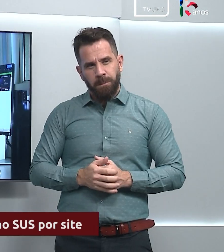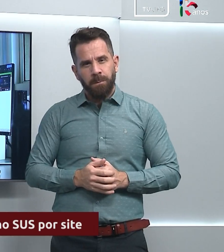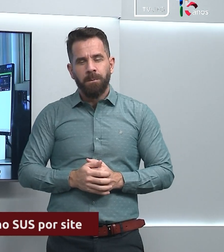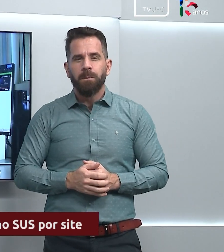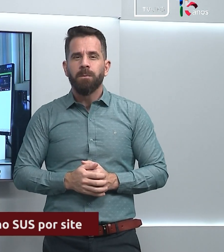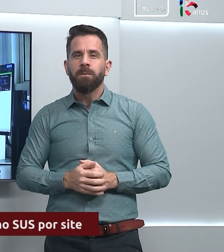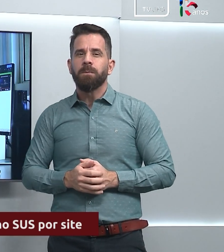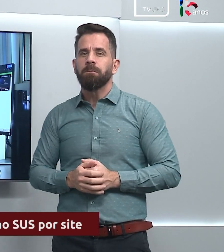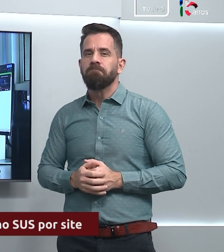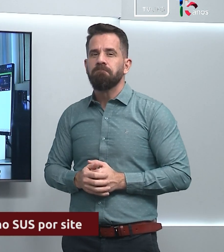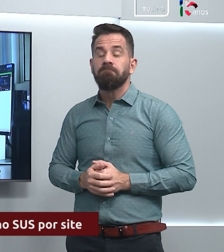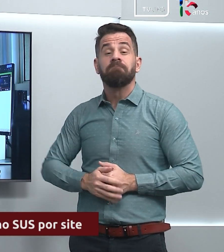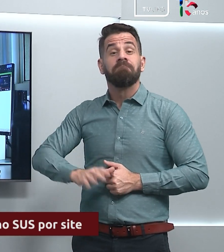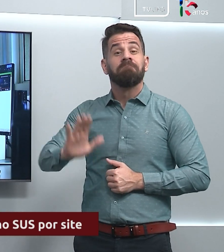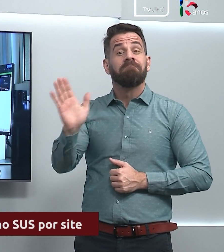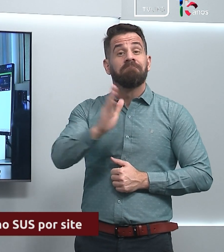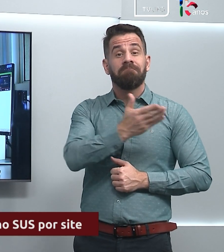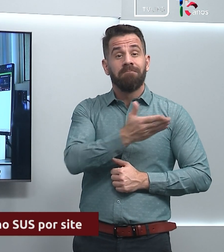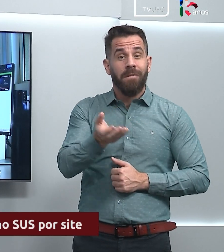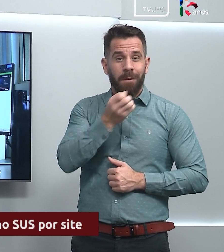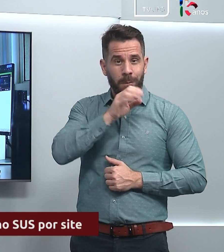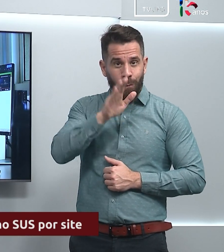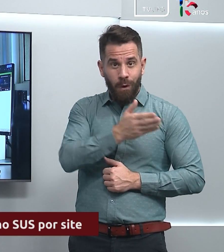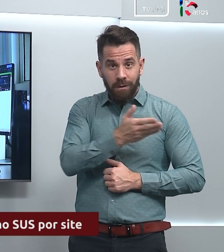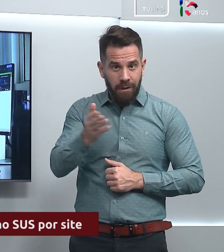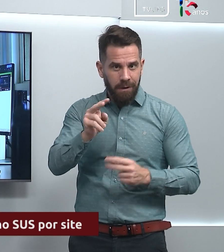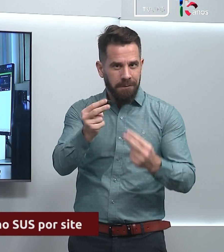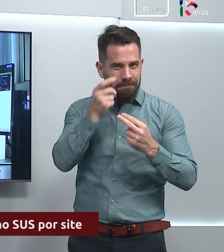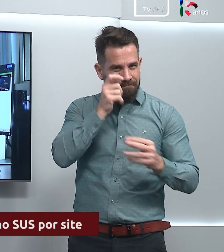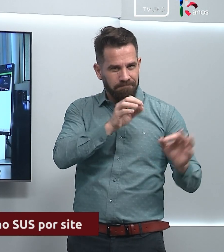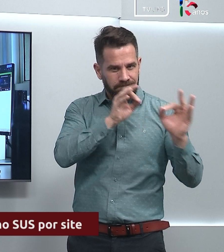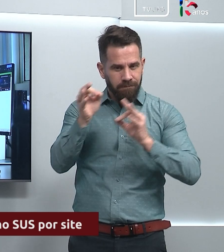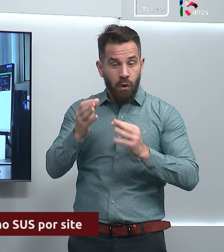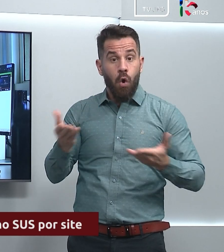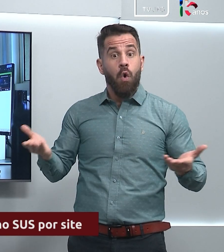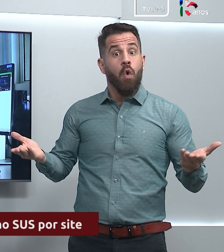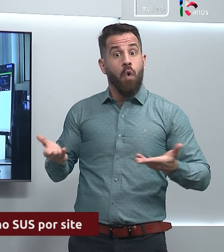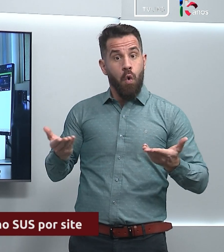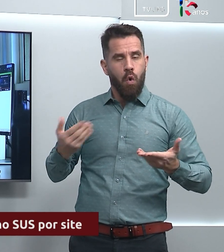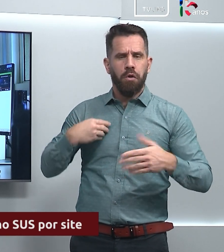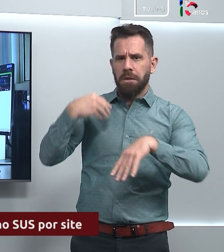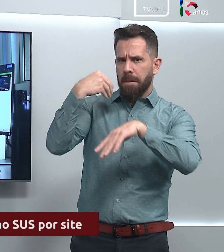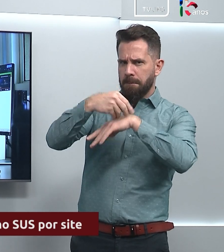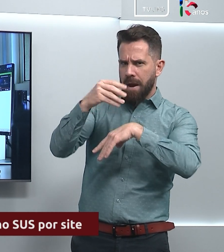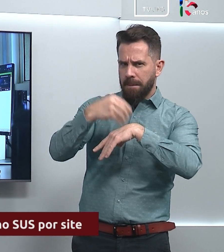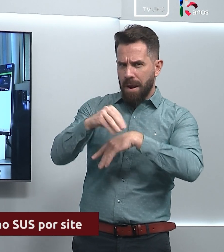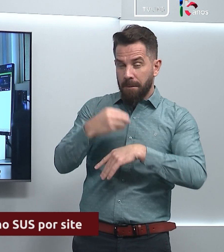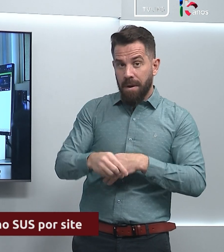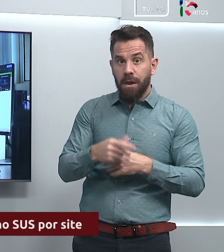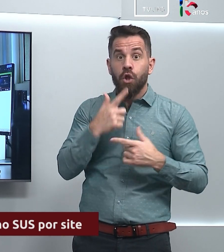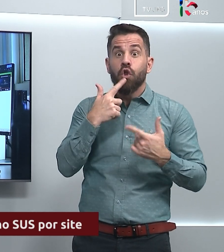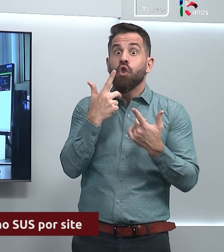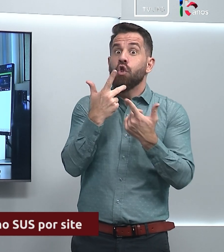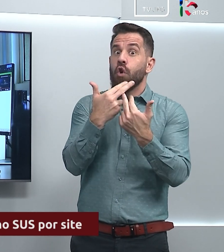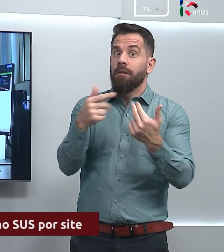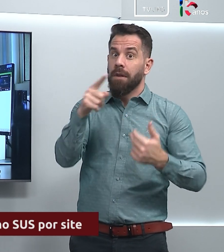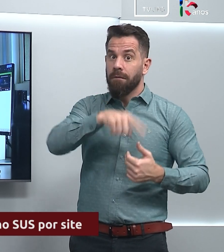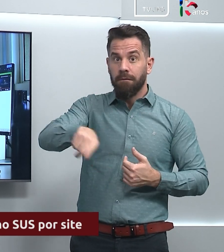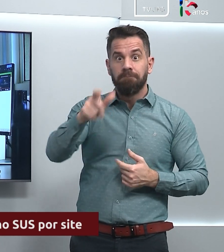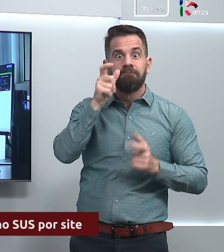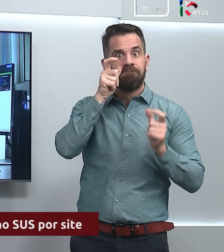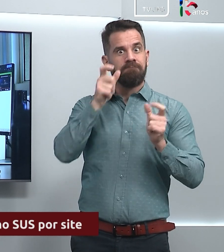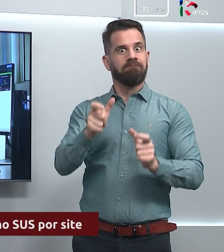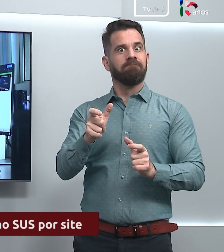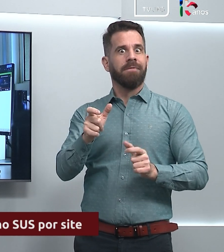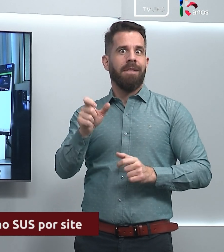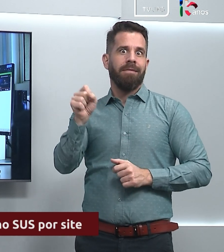confira Olá boa tarde para você que nos acompanha hoje trouxemos uma novidade que pode te interessar os